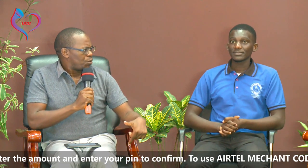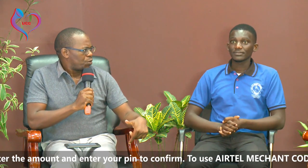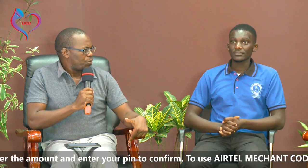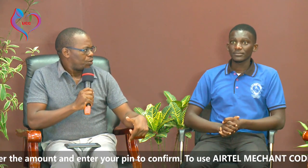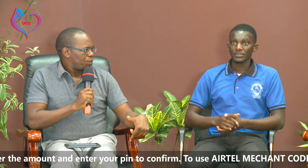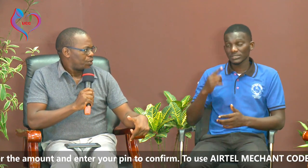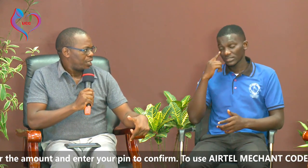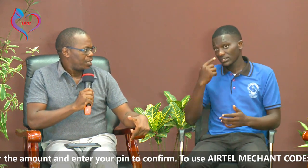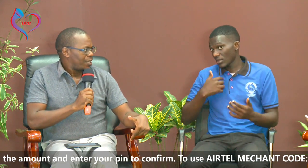olukulu.